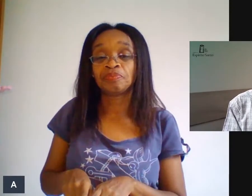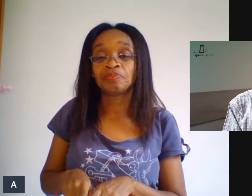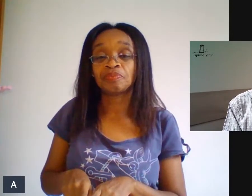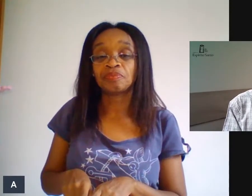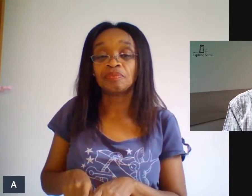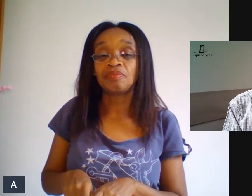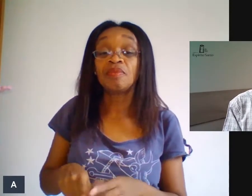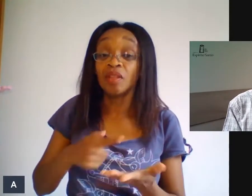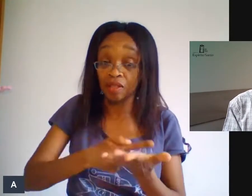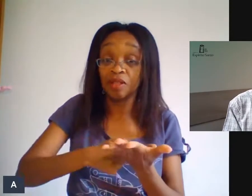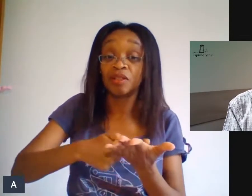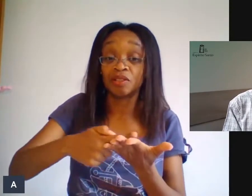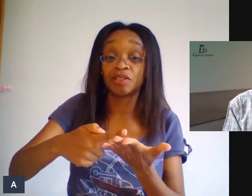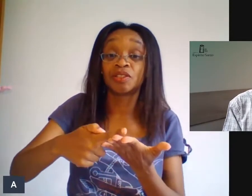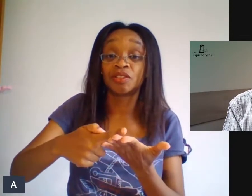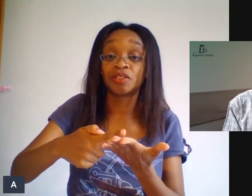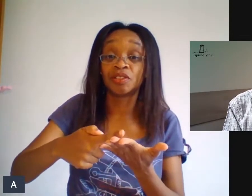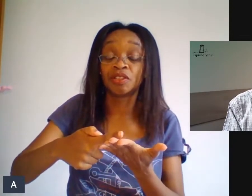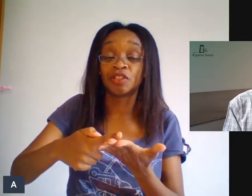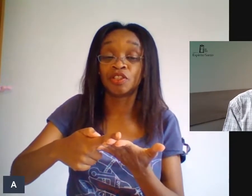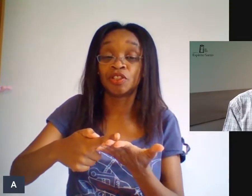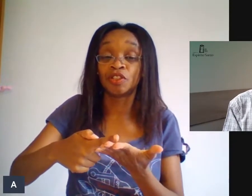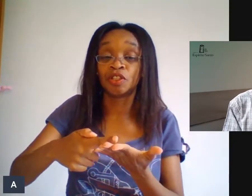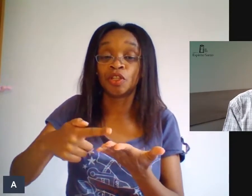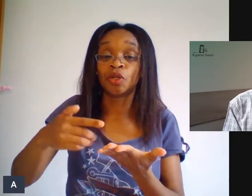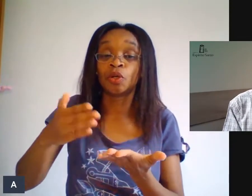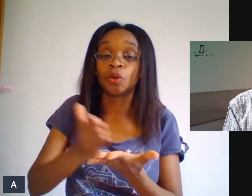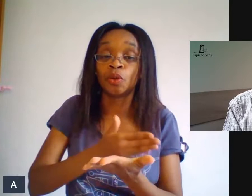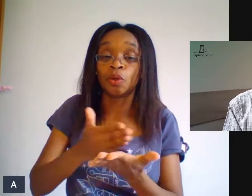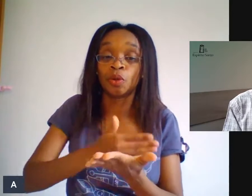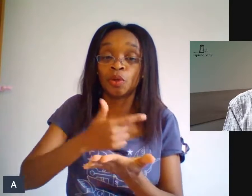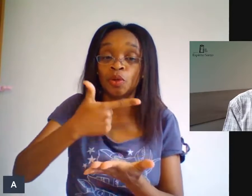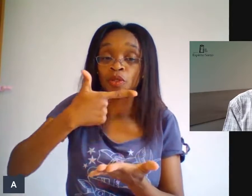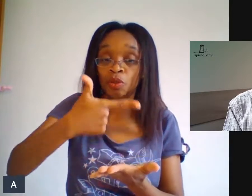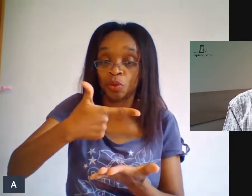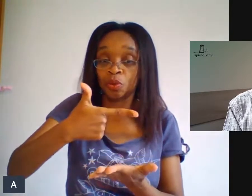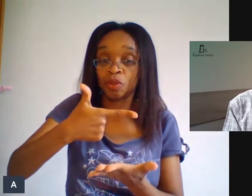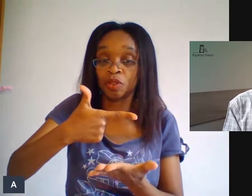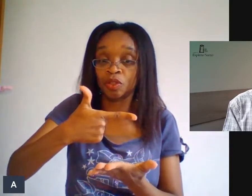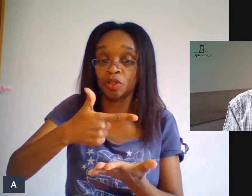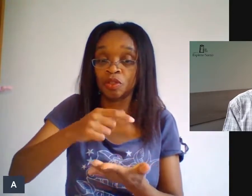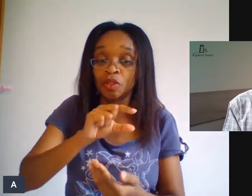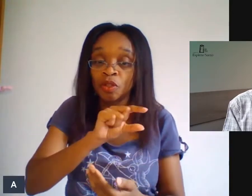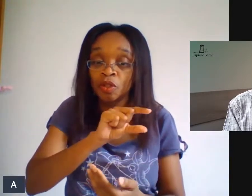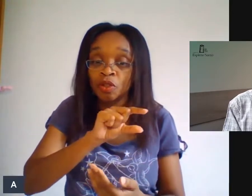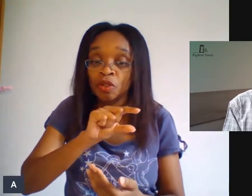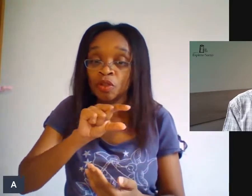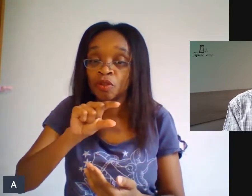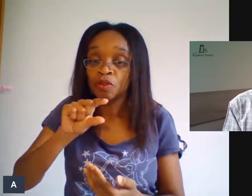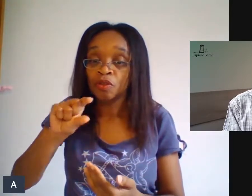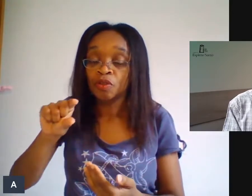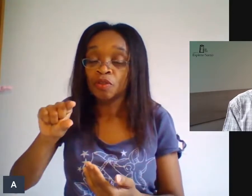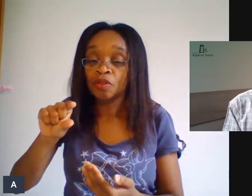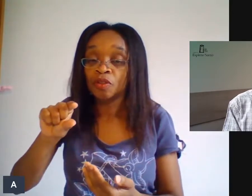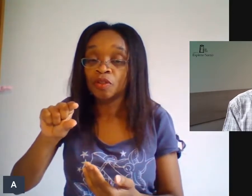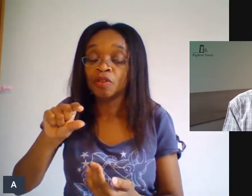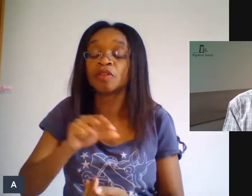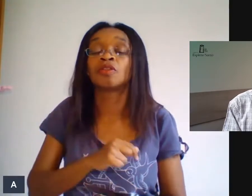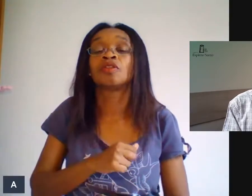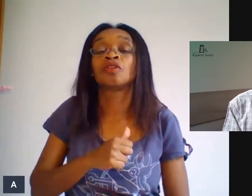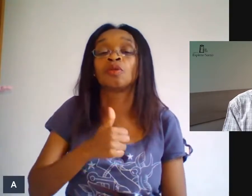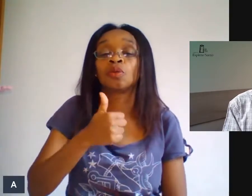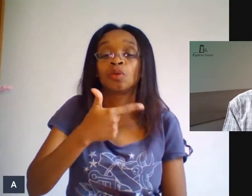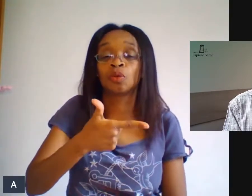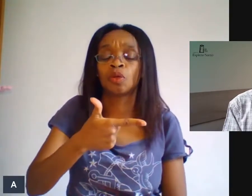em Gênesis, agora no segundo capítulo 2, verso 2, diz o seguinte: não